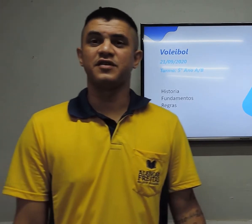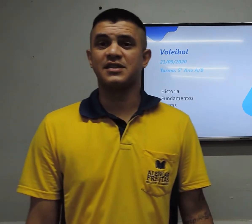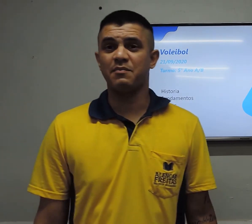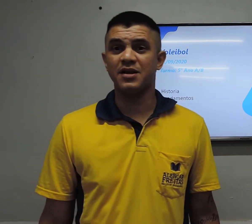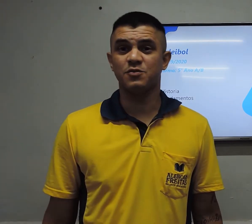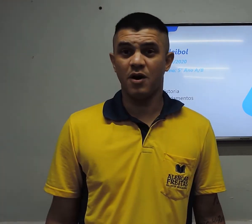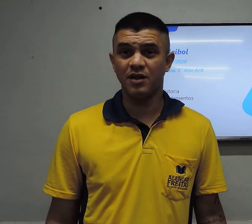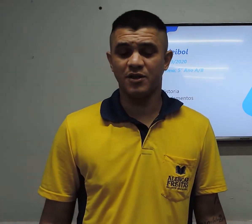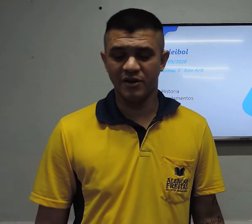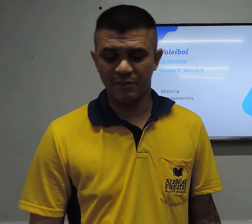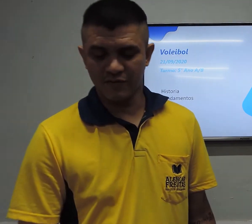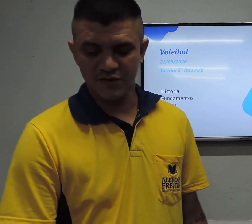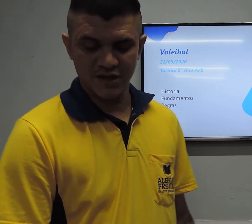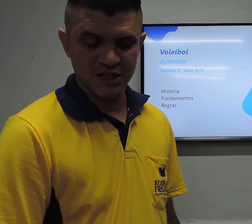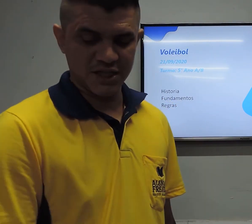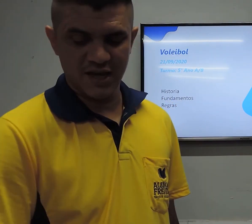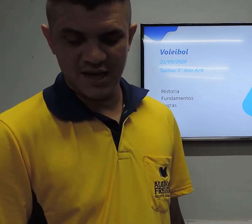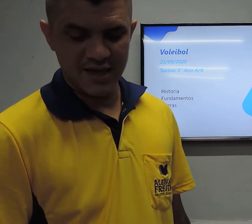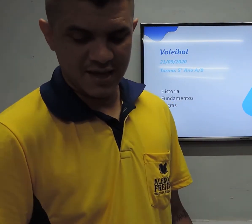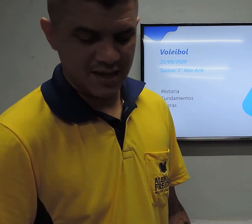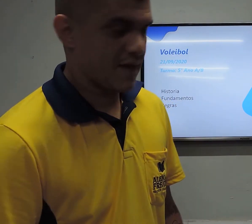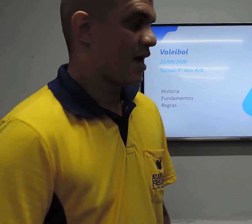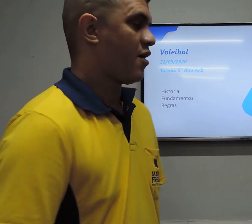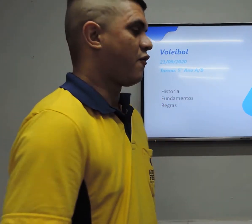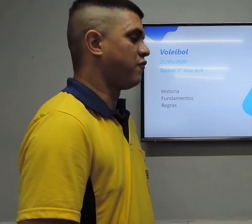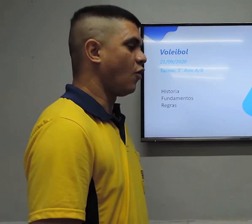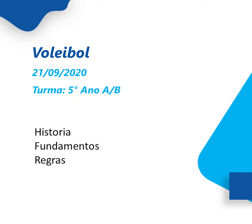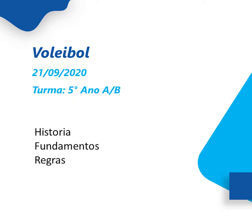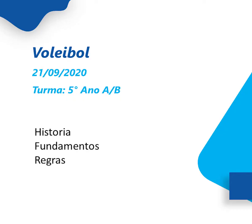de educação física, mais uma aula teórica para vocês de quê?